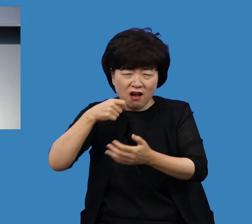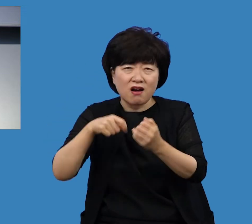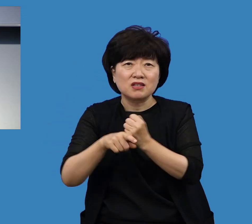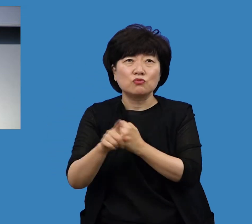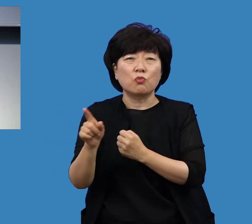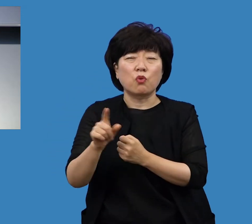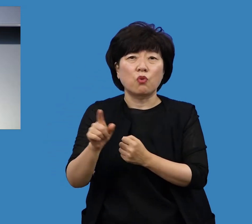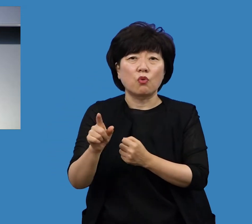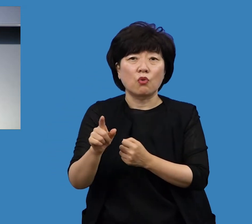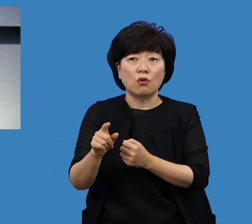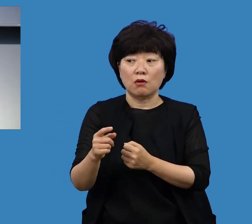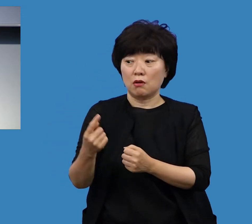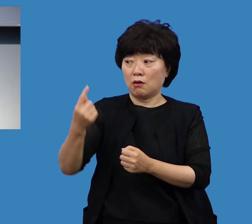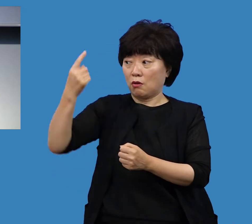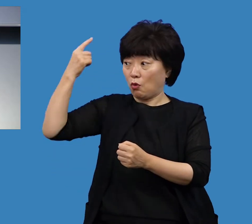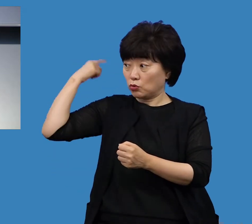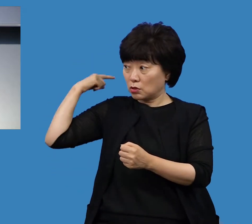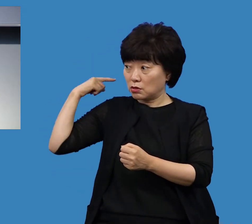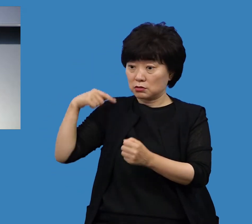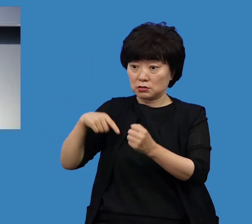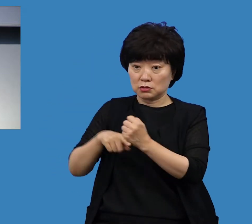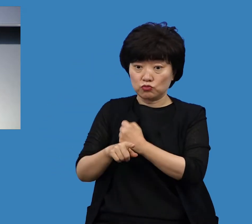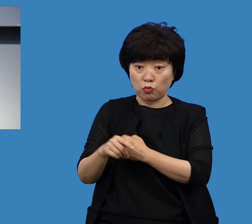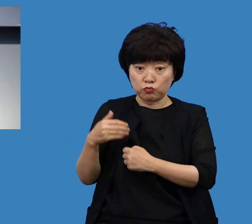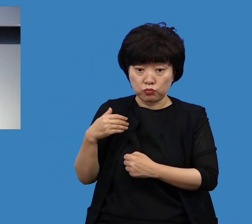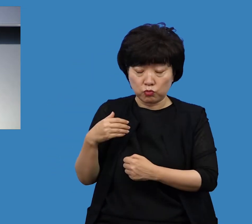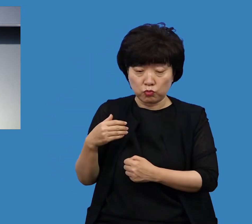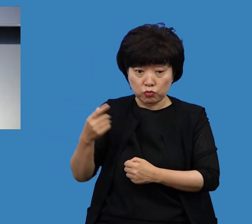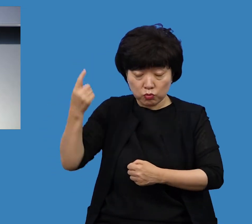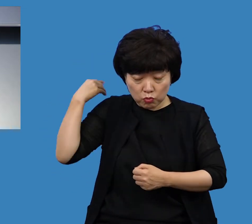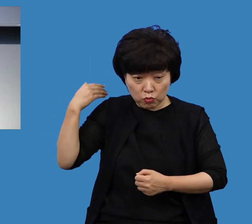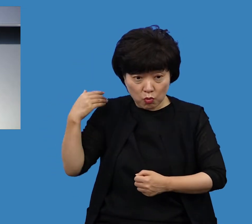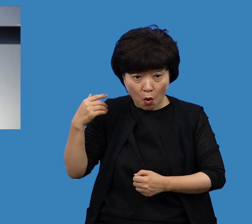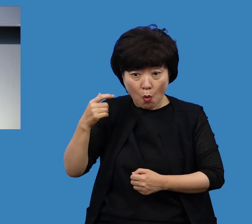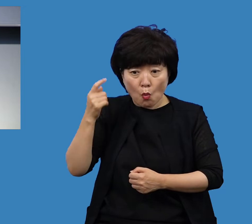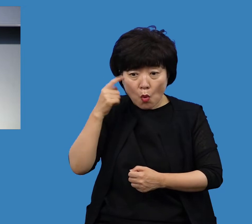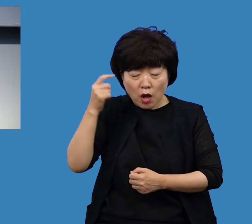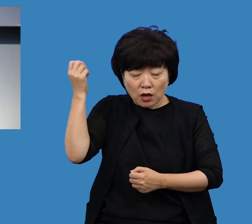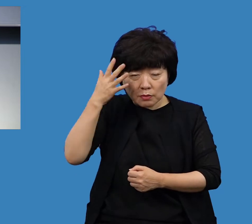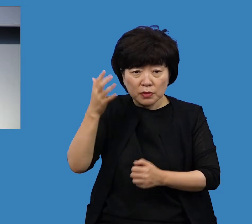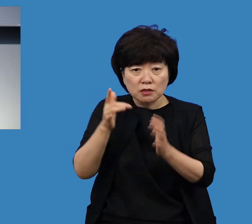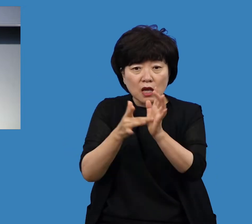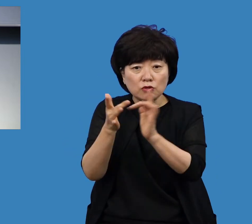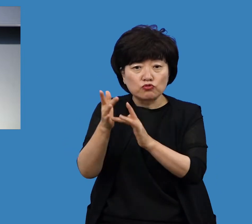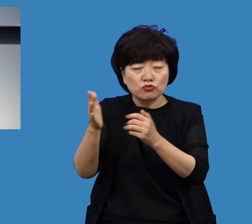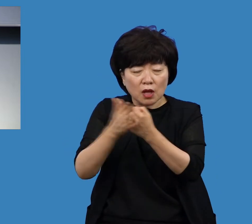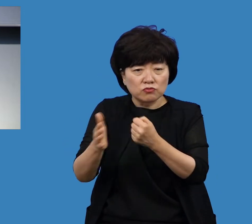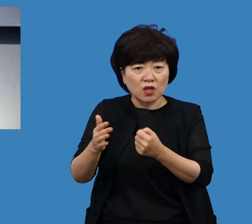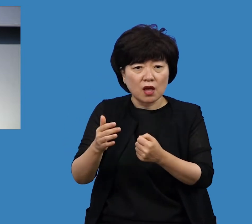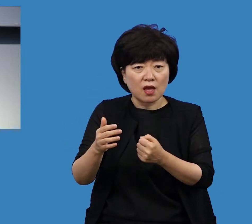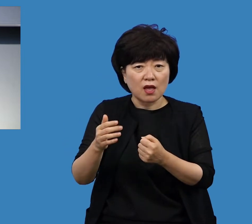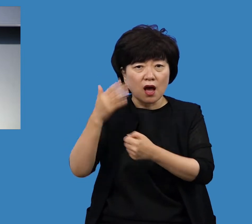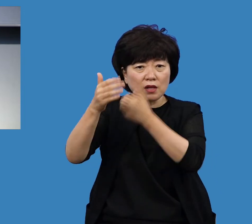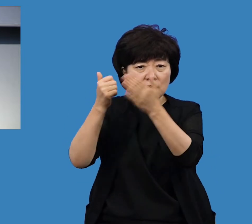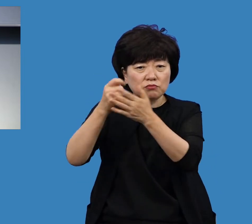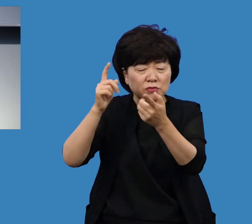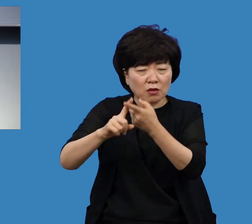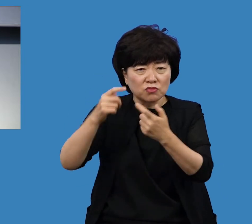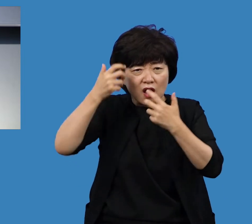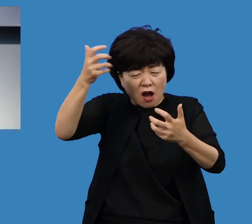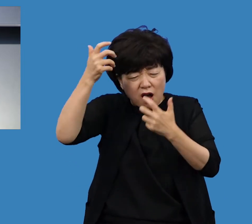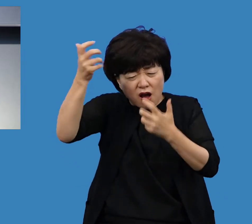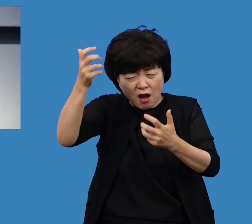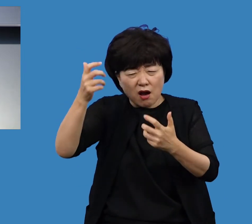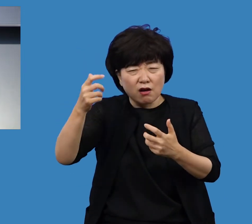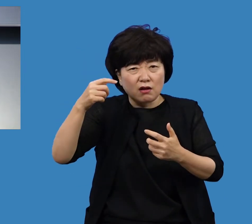갑자기 왜 그래? 어제까지 안 그랬잖아. 합리적인 이유를 대봐. 왜 갑자기 예수에 미친 거야? 그러면 설명할 수가 없어. 왜냐하면 여러분